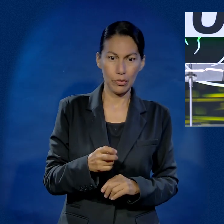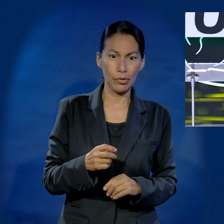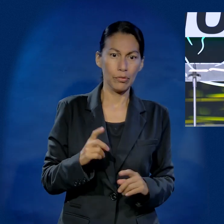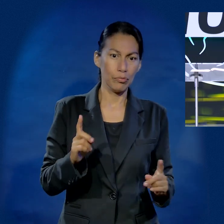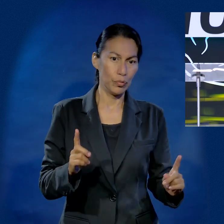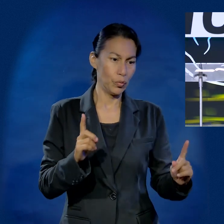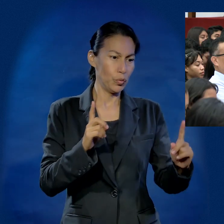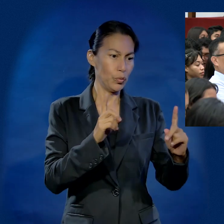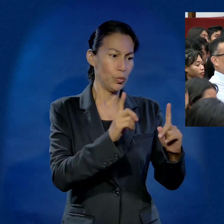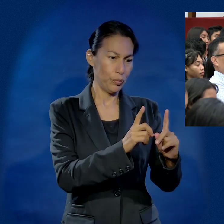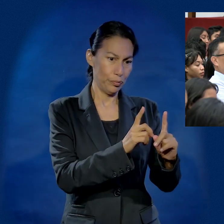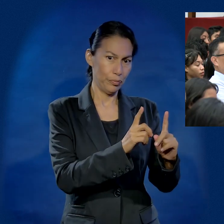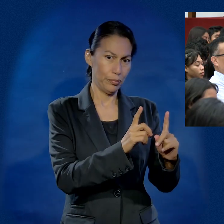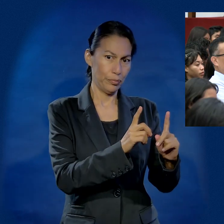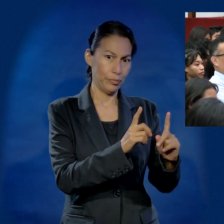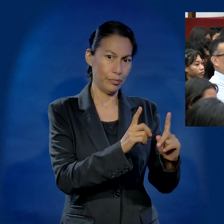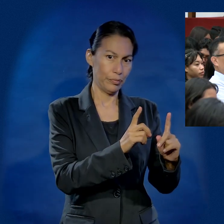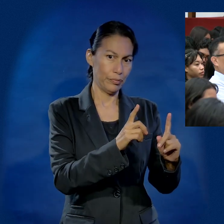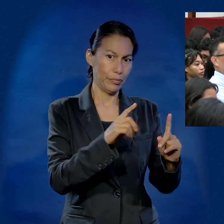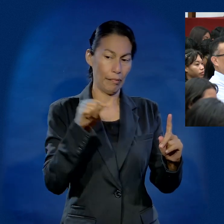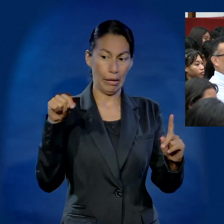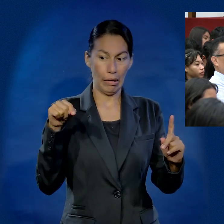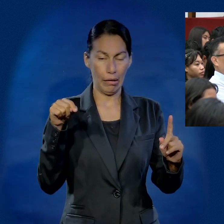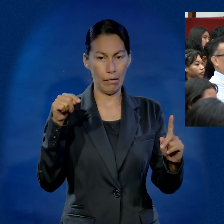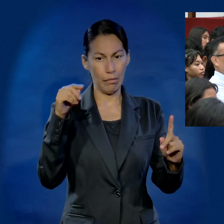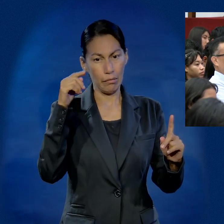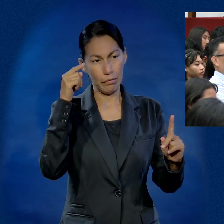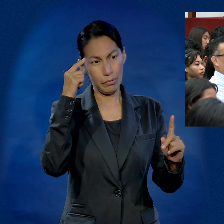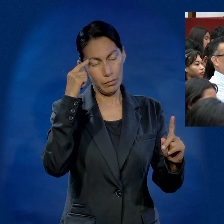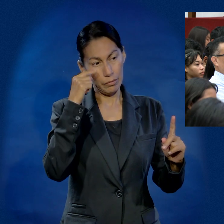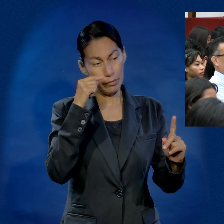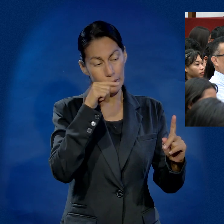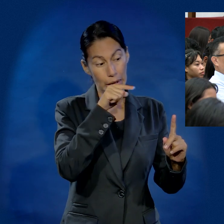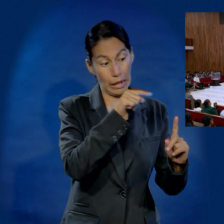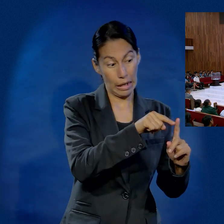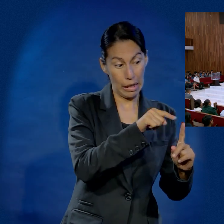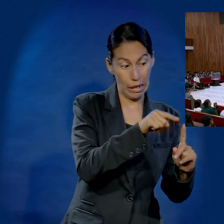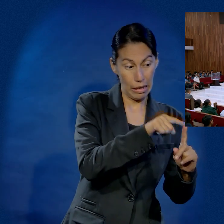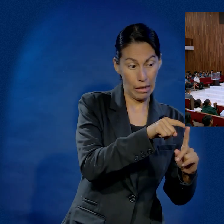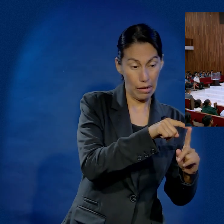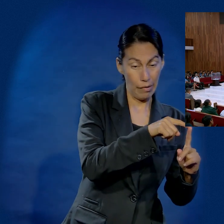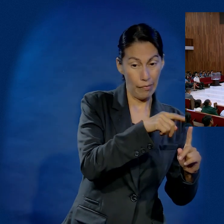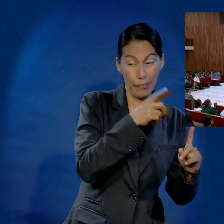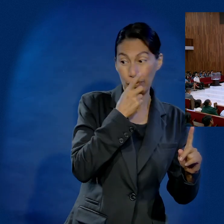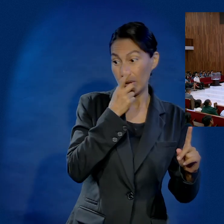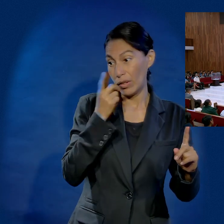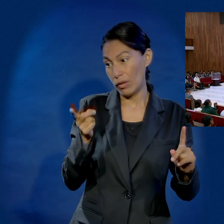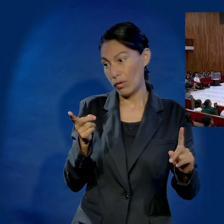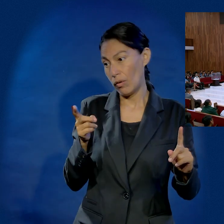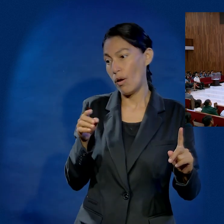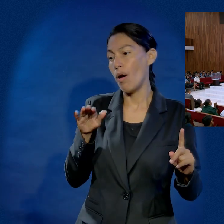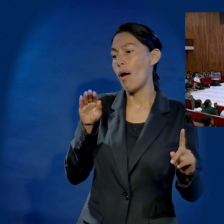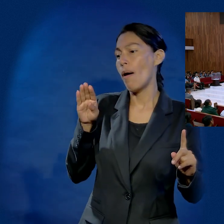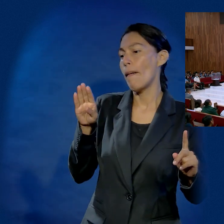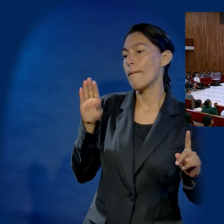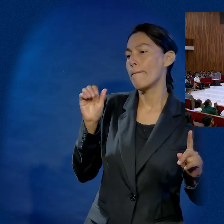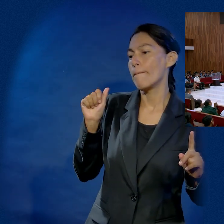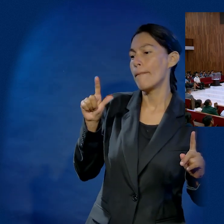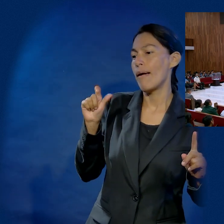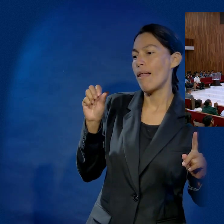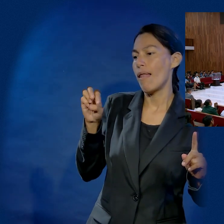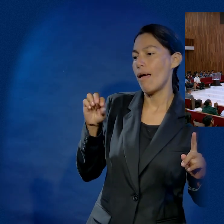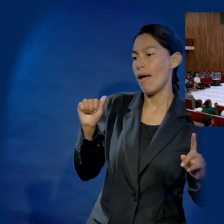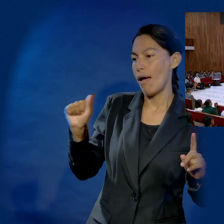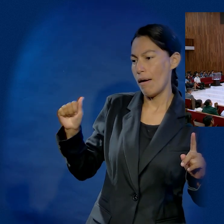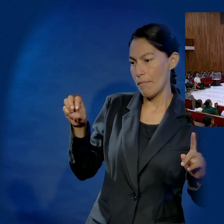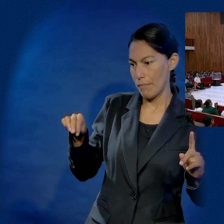Cuando finalmente llegaron, en la mente de Balac estaba lo siguiente: Balaam, por favor, te traje